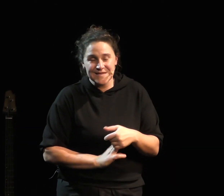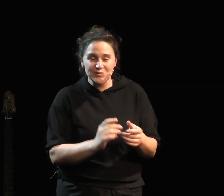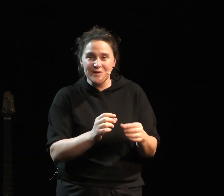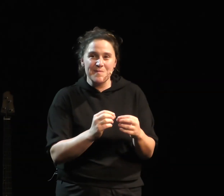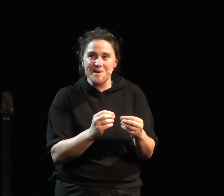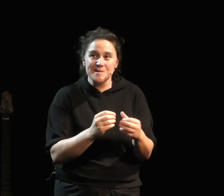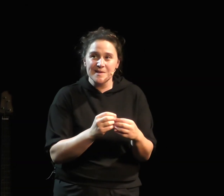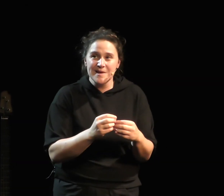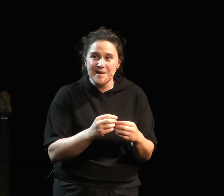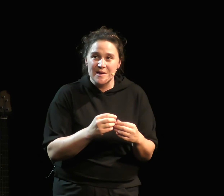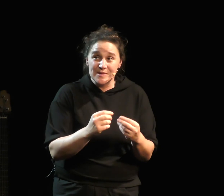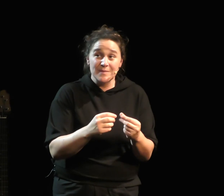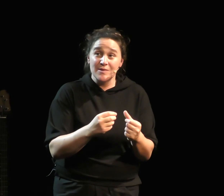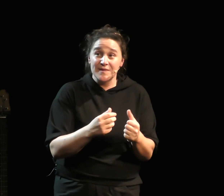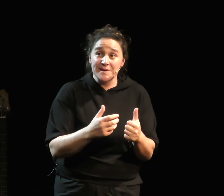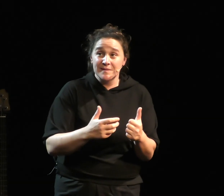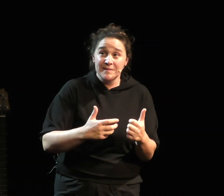nous dépasse, le simple fait